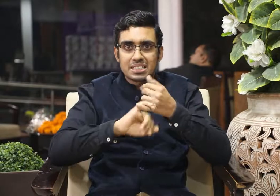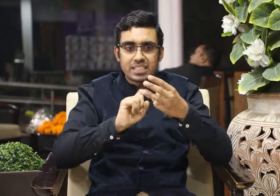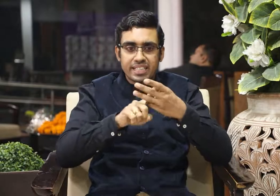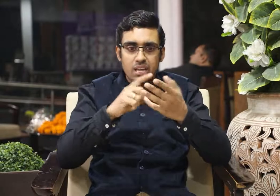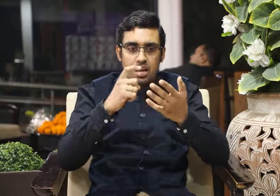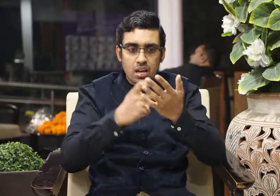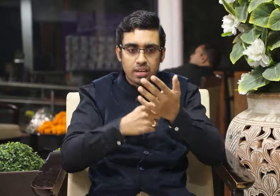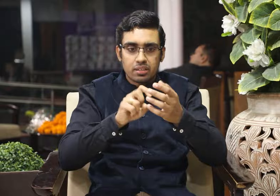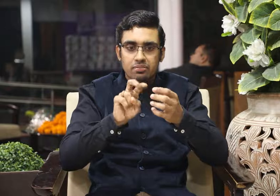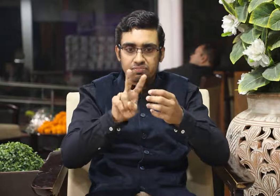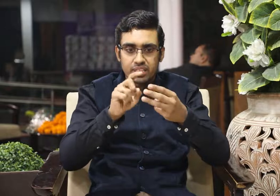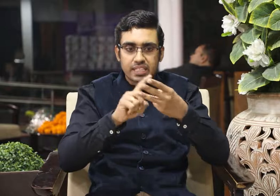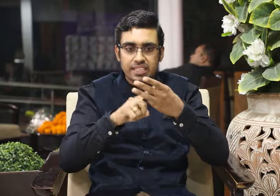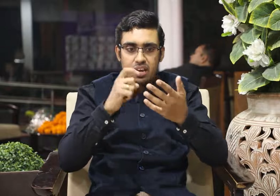साइंटिस्ट का मैं वर्क करता हूँ।